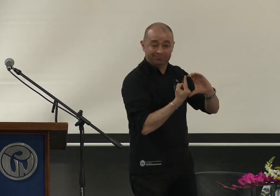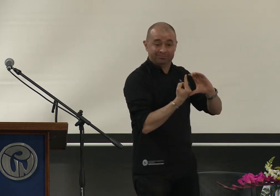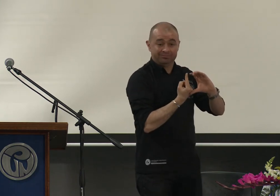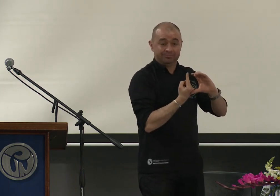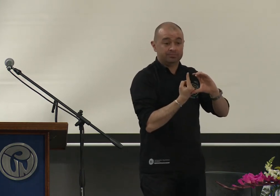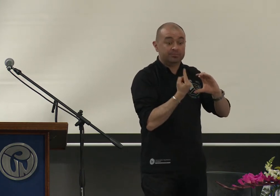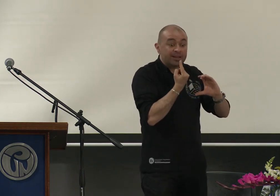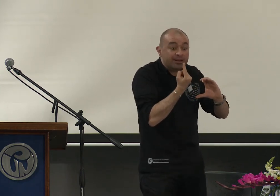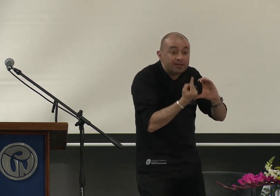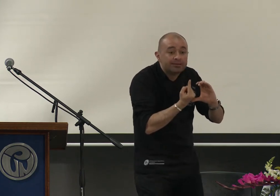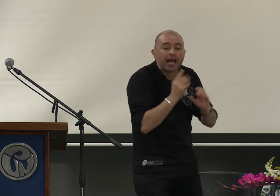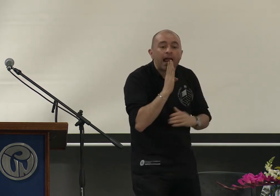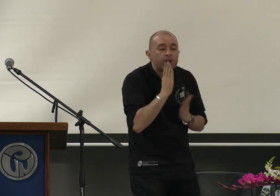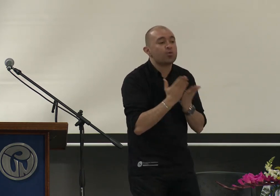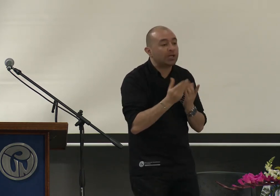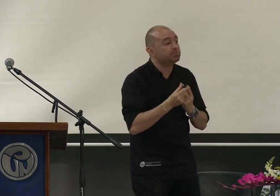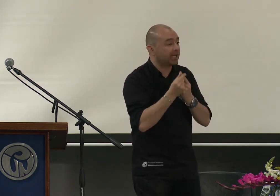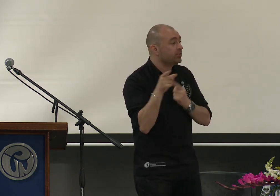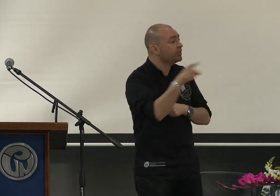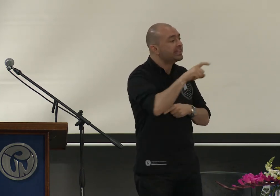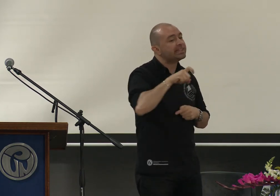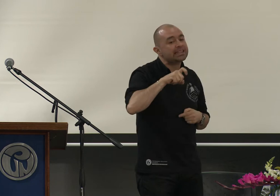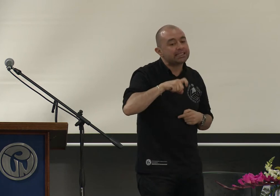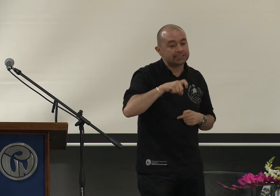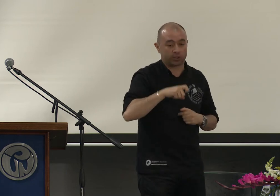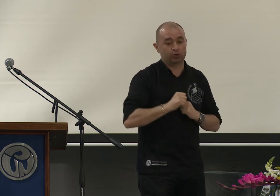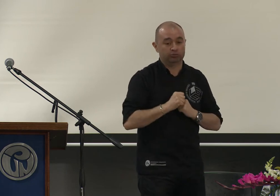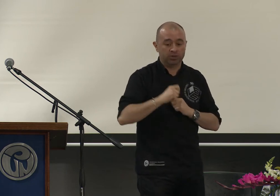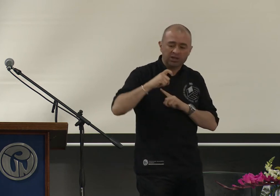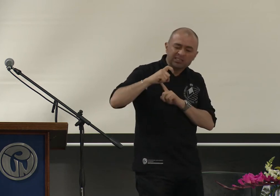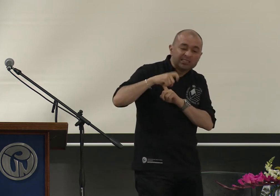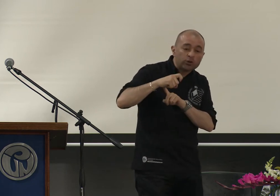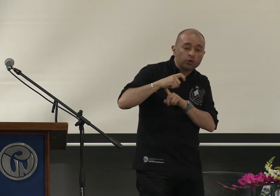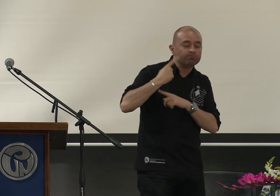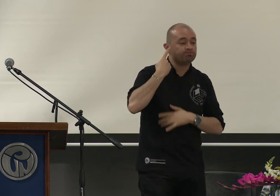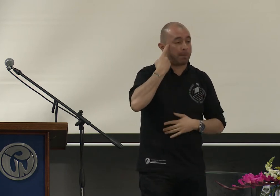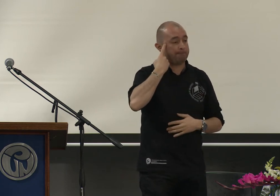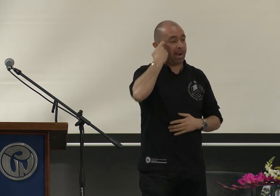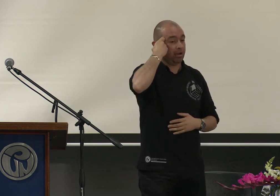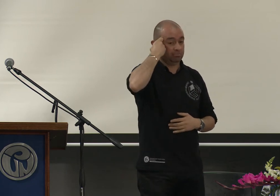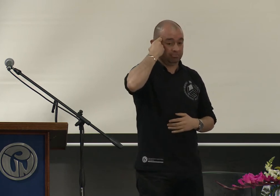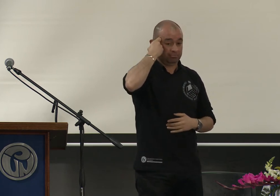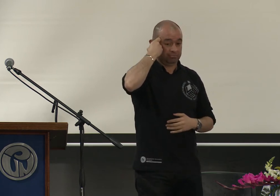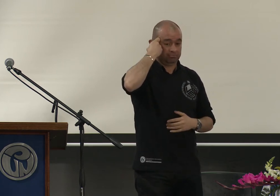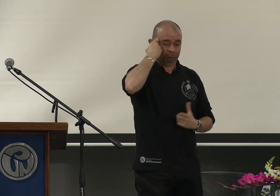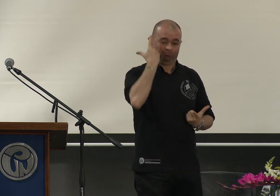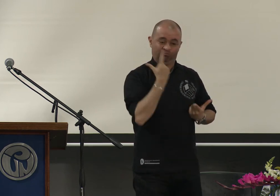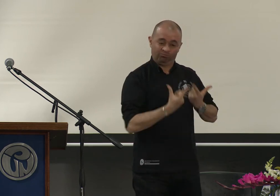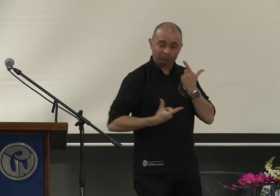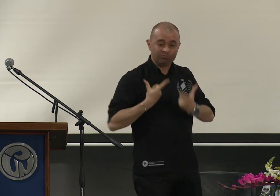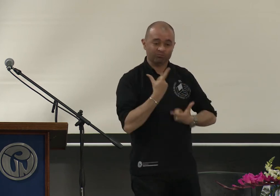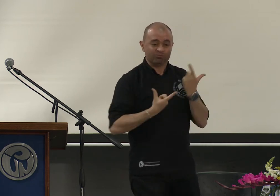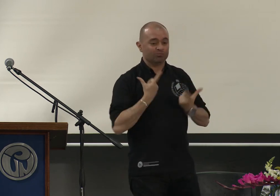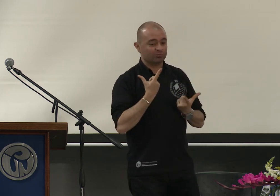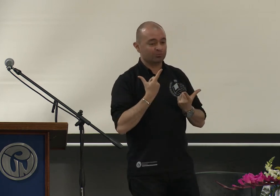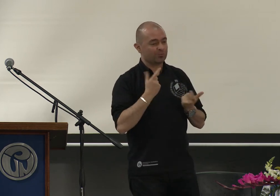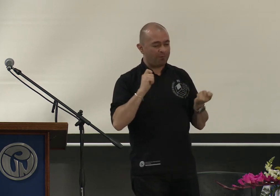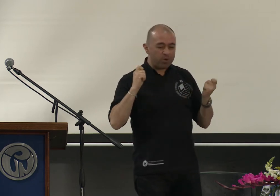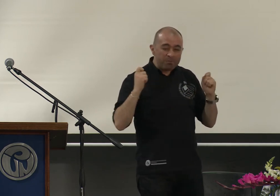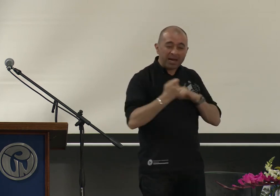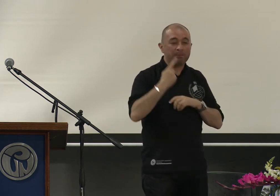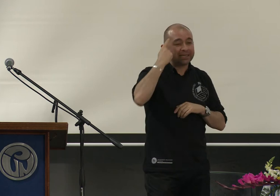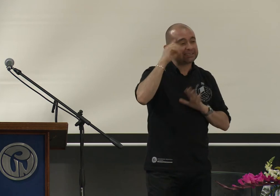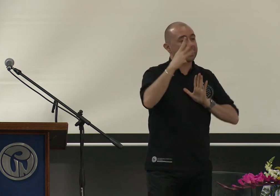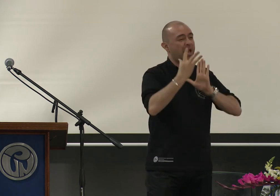pero también es un trabajo de la humanidad es un trabajo que hoy les invitamos a que ustedes sigan para que como